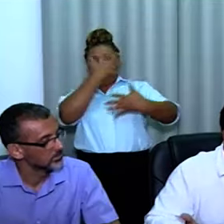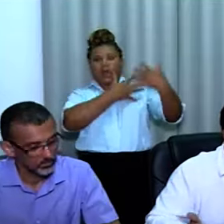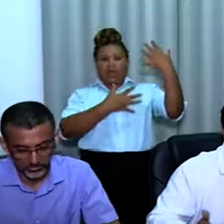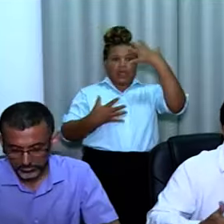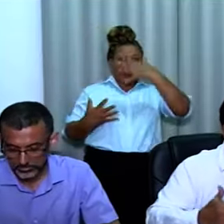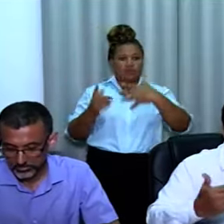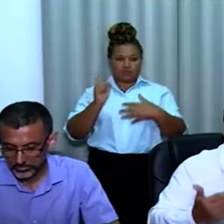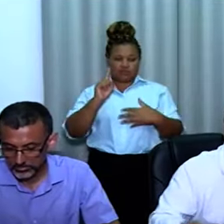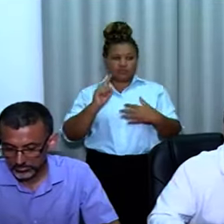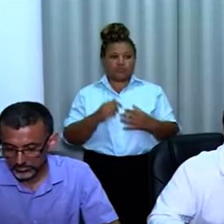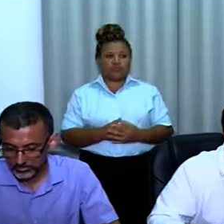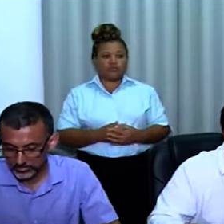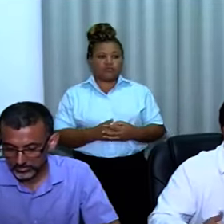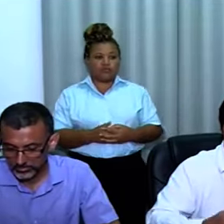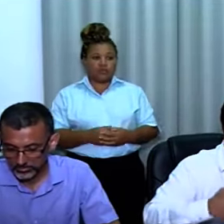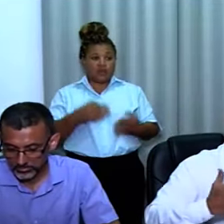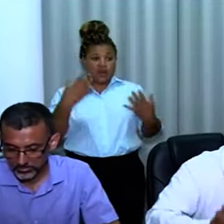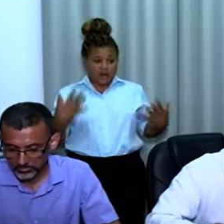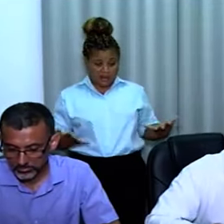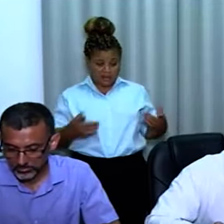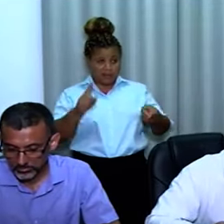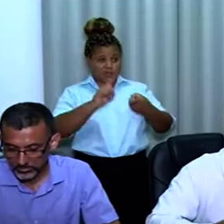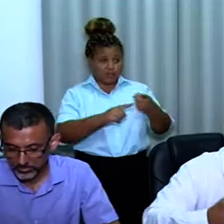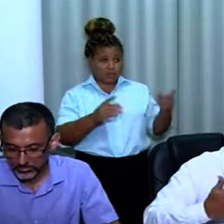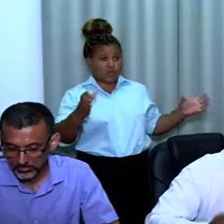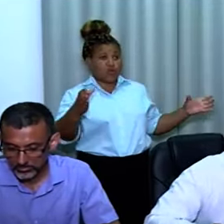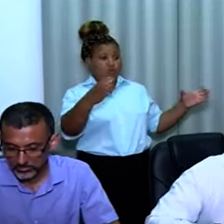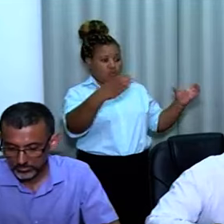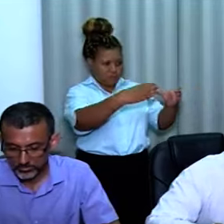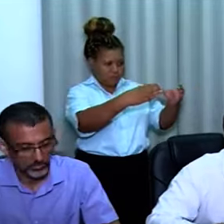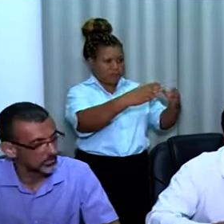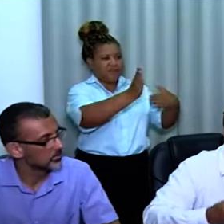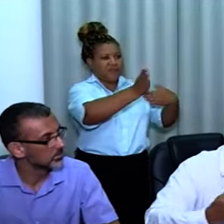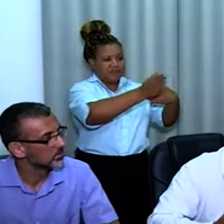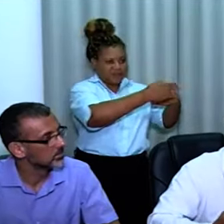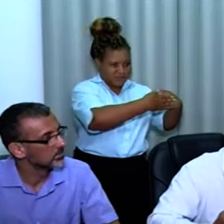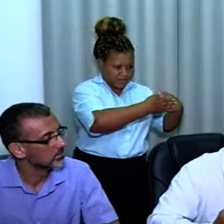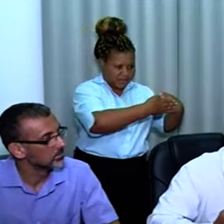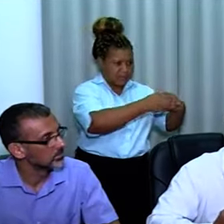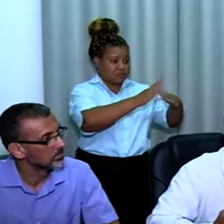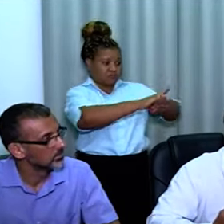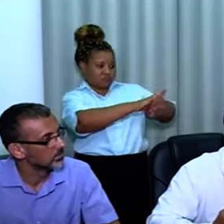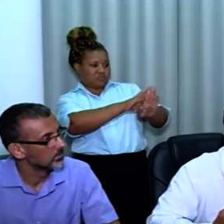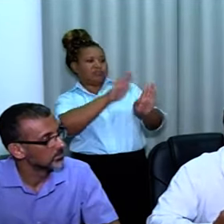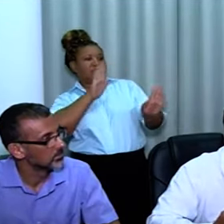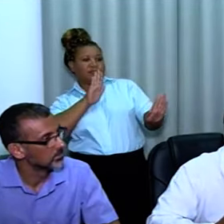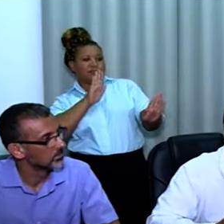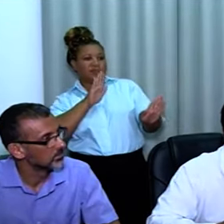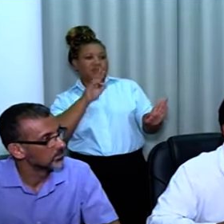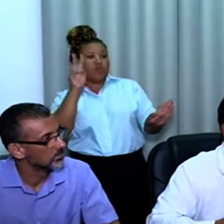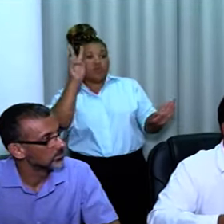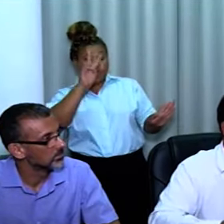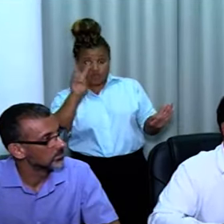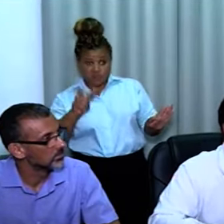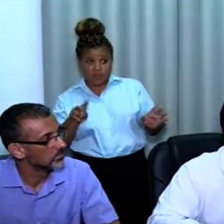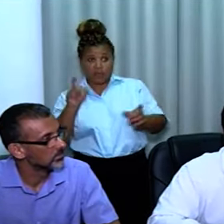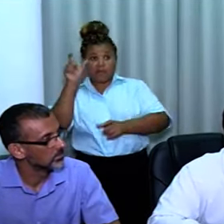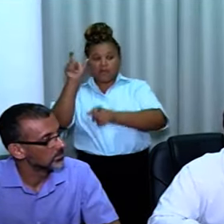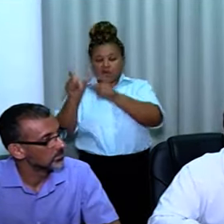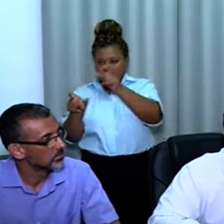crowd, social distancing, prévention, contact tracing et containment à temps.